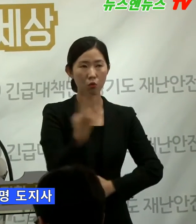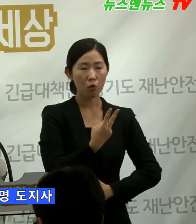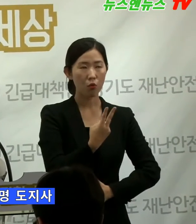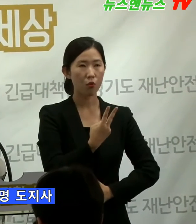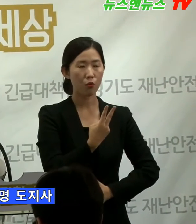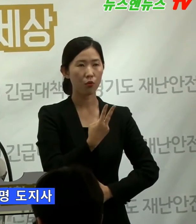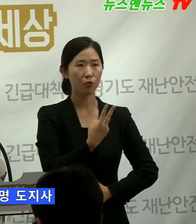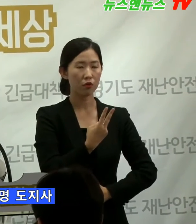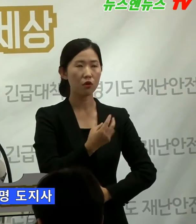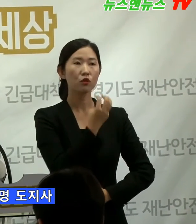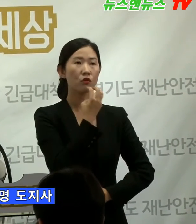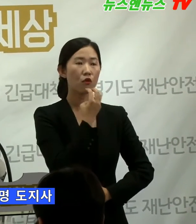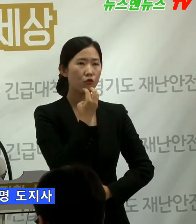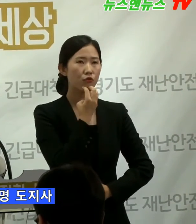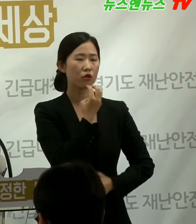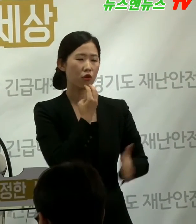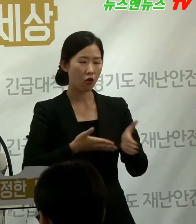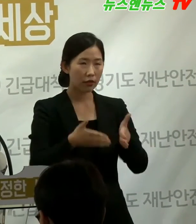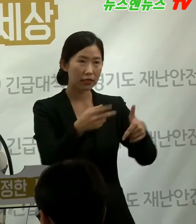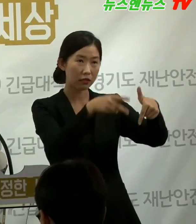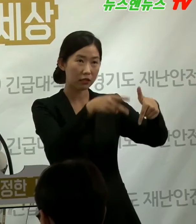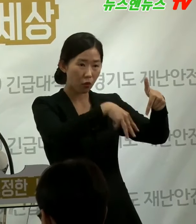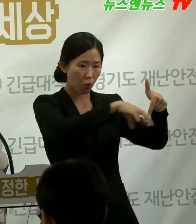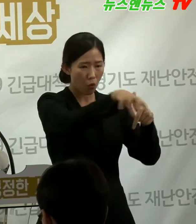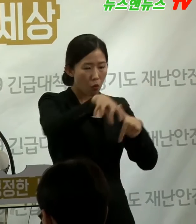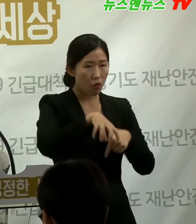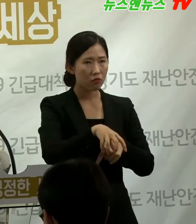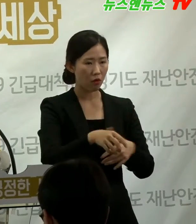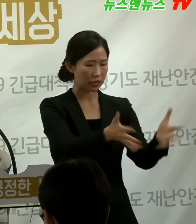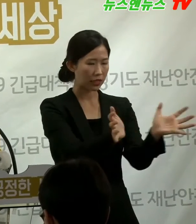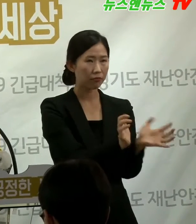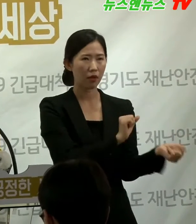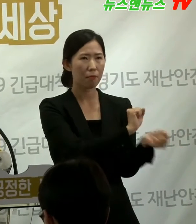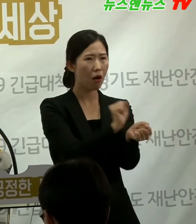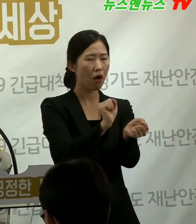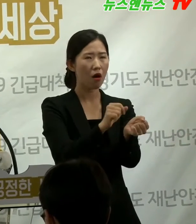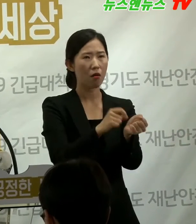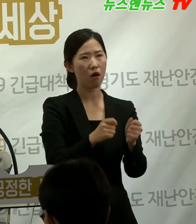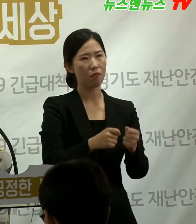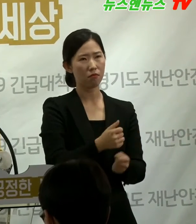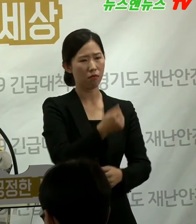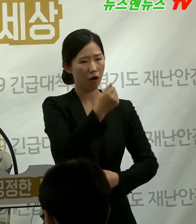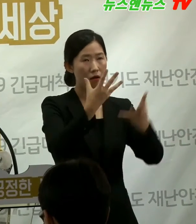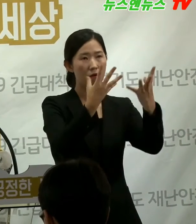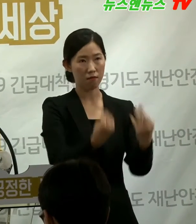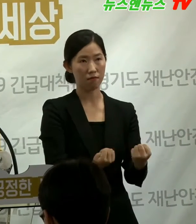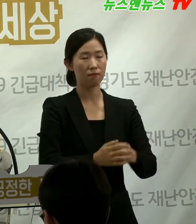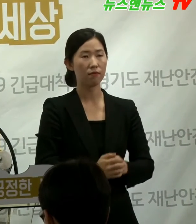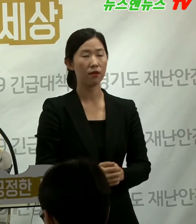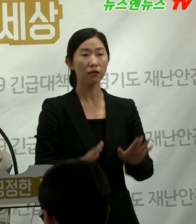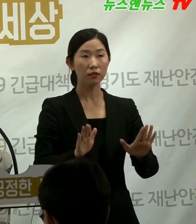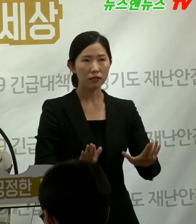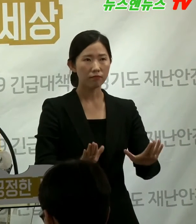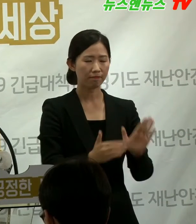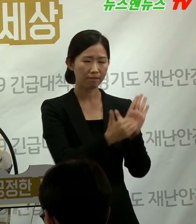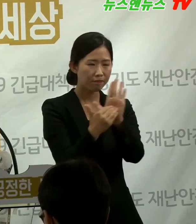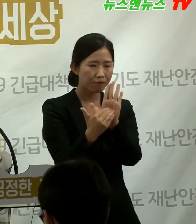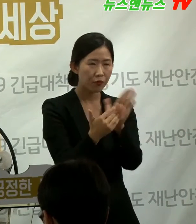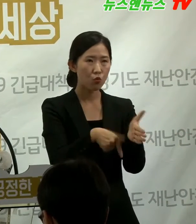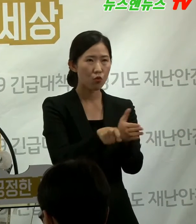수도권에서 소규모 집단 감염 사례가 빈발하고 있습니다. 단기적 방멸에 최선을 다하겠지만